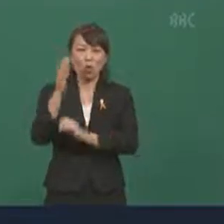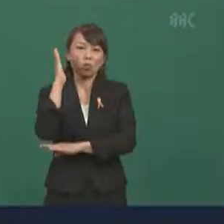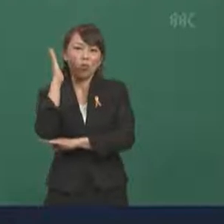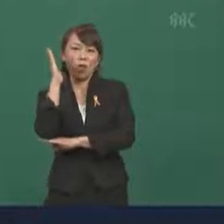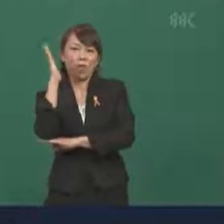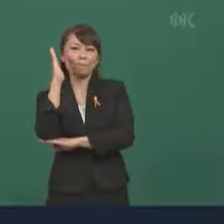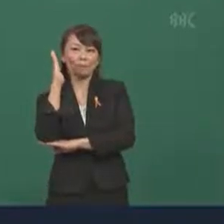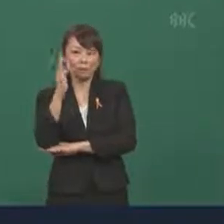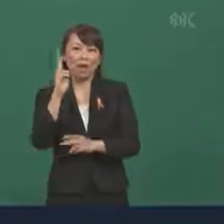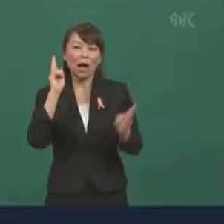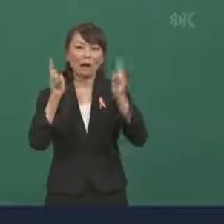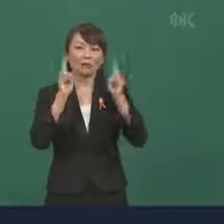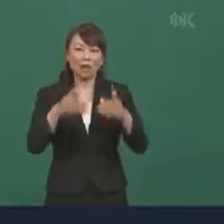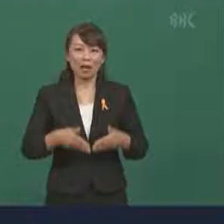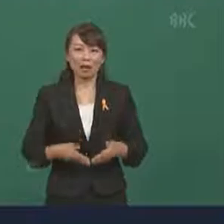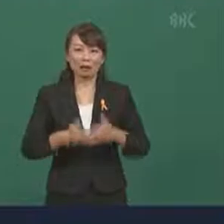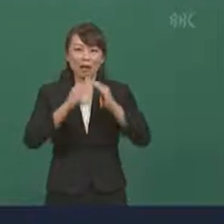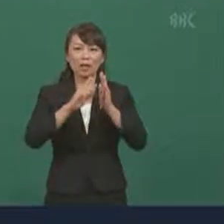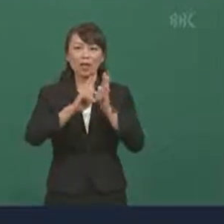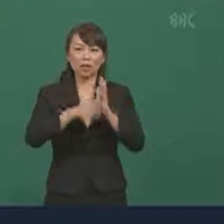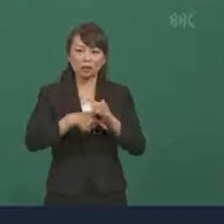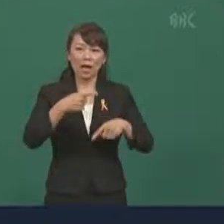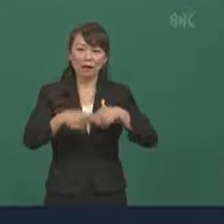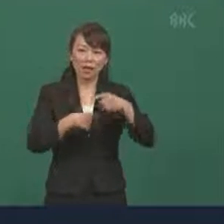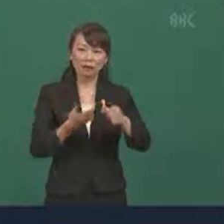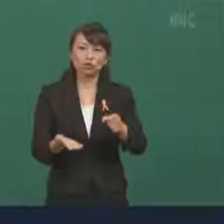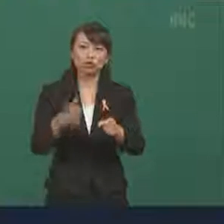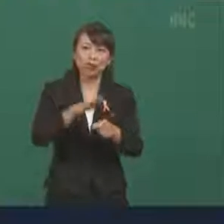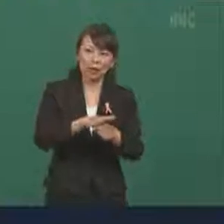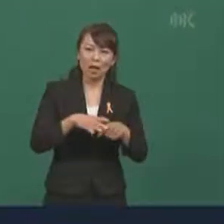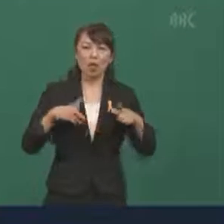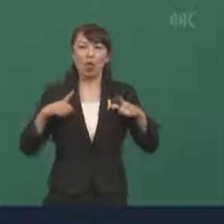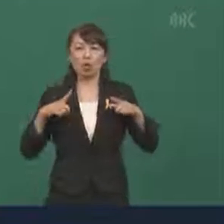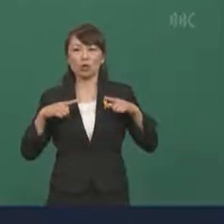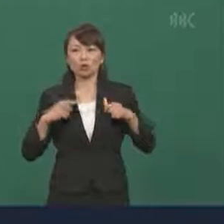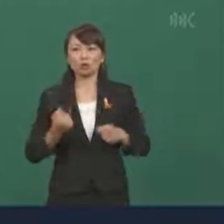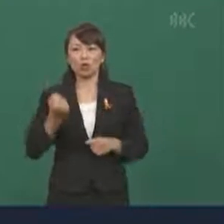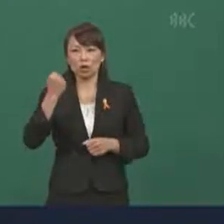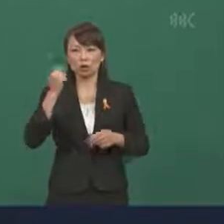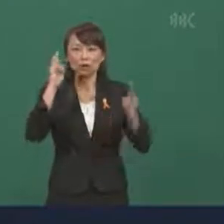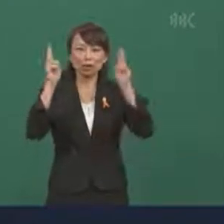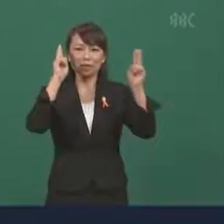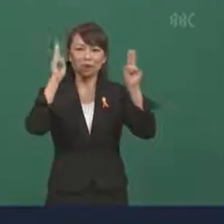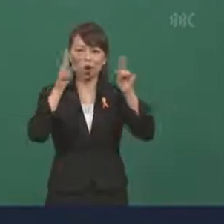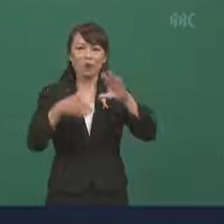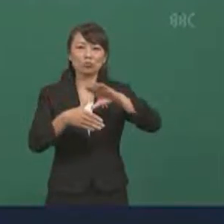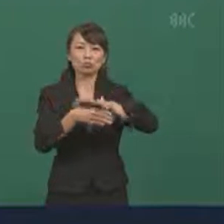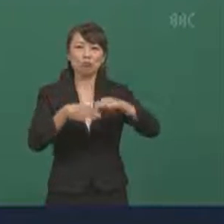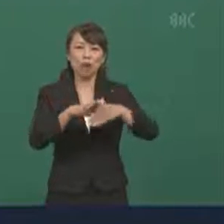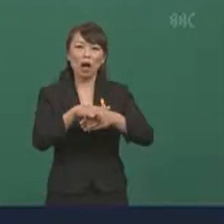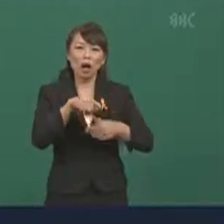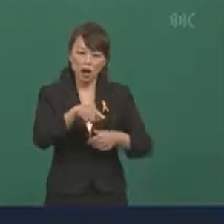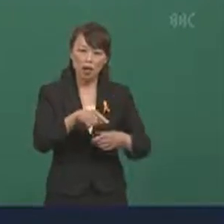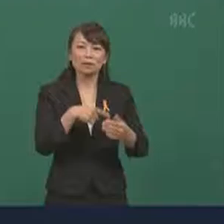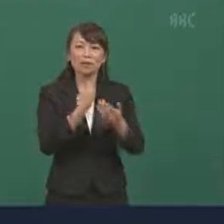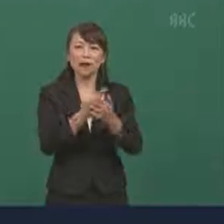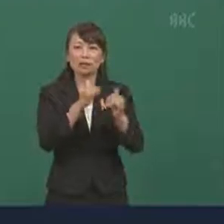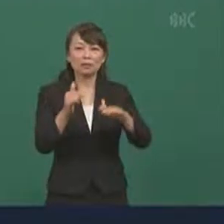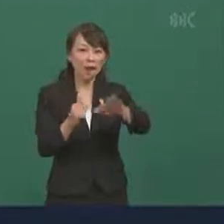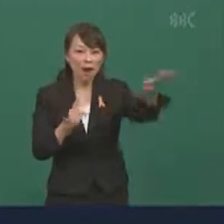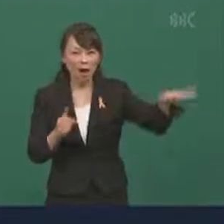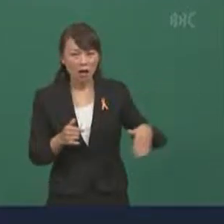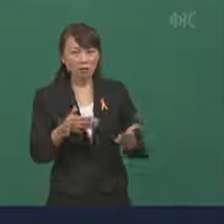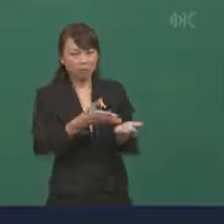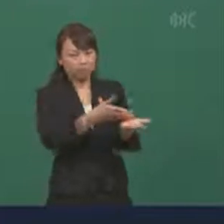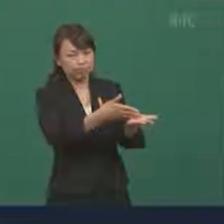長が講演し、会社の立ち上げ当時の話を交えながら、誇りの持てる企業文化